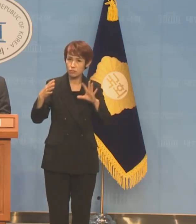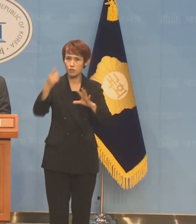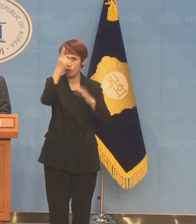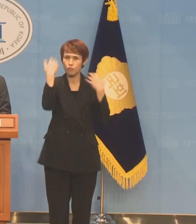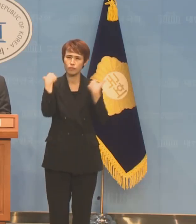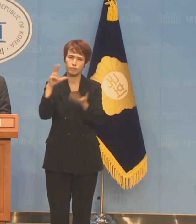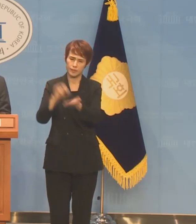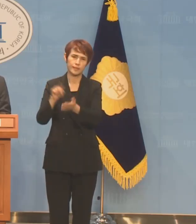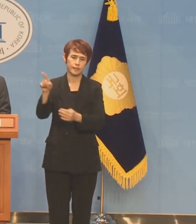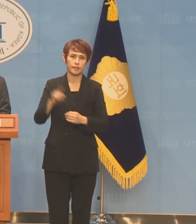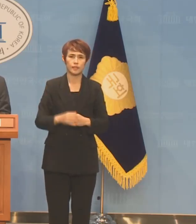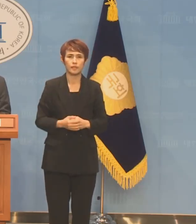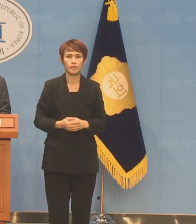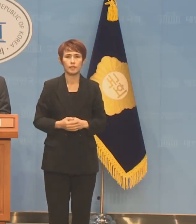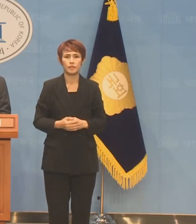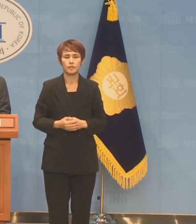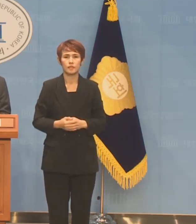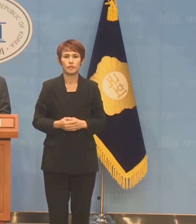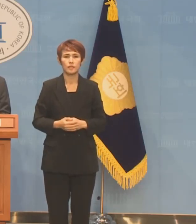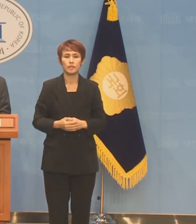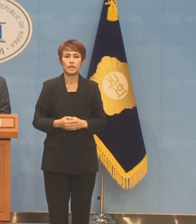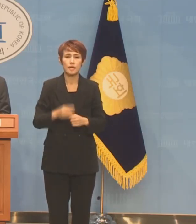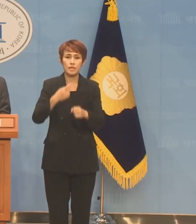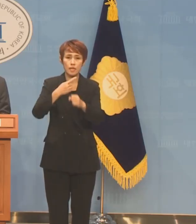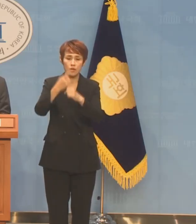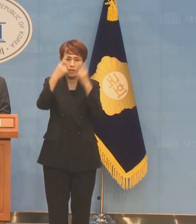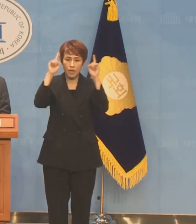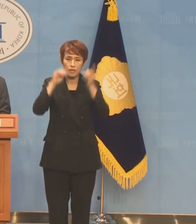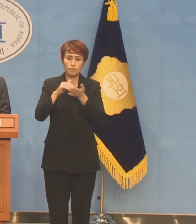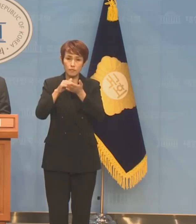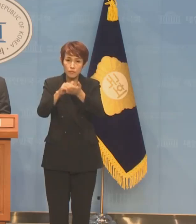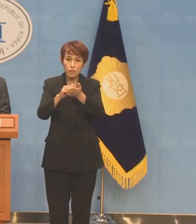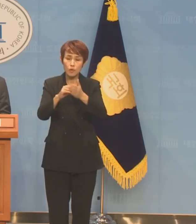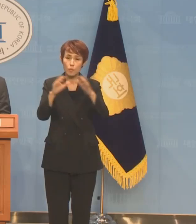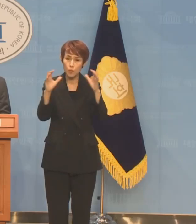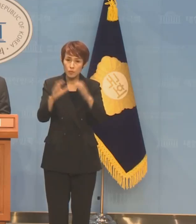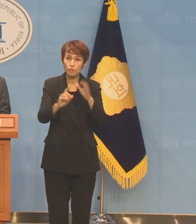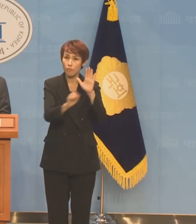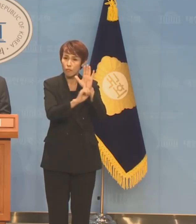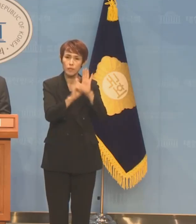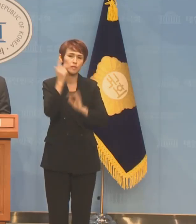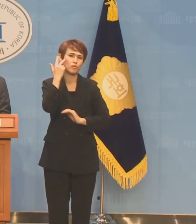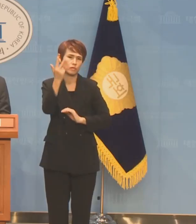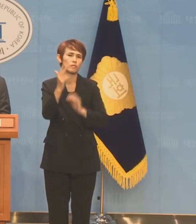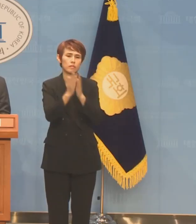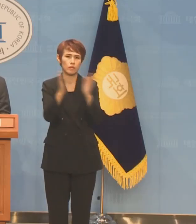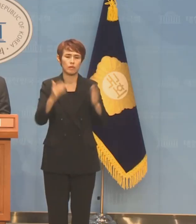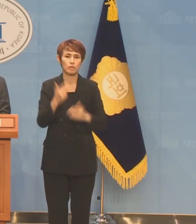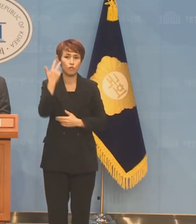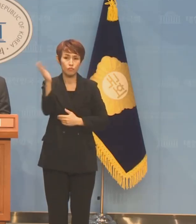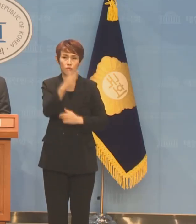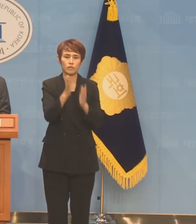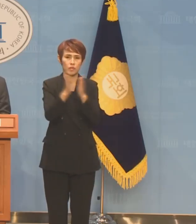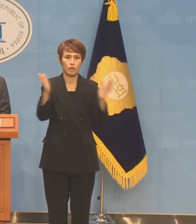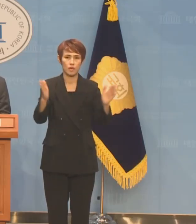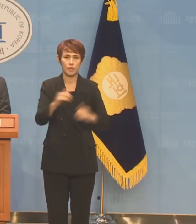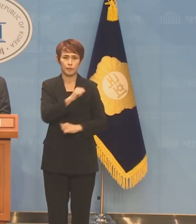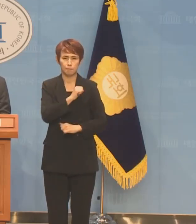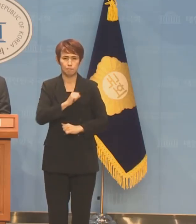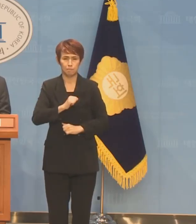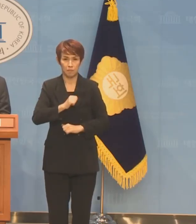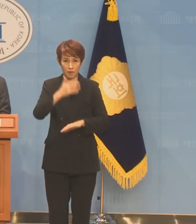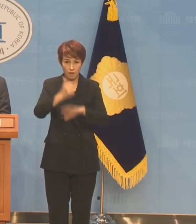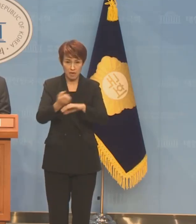있겠습니까? 25년도 대학 입시 정시 모집이 일주일 앞으로 다가왔습니다. 결국 버티면 이긴다는